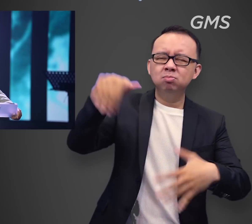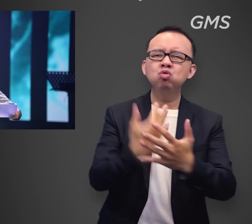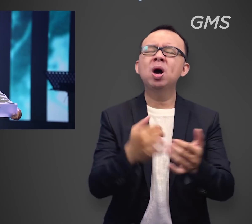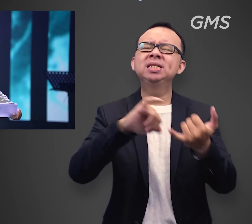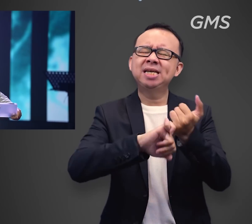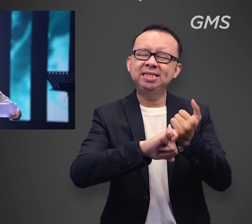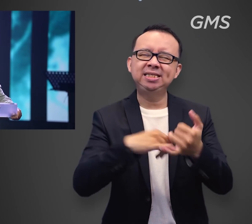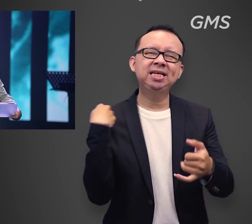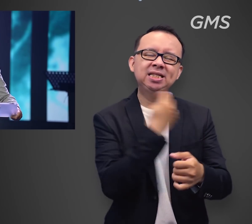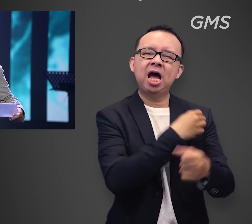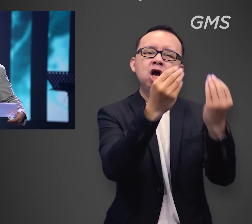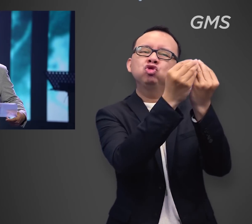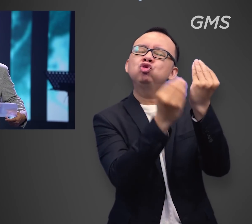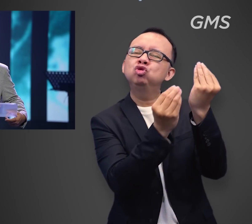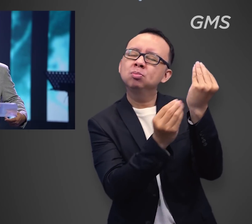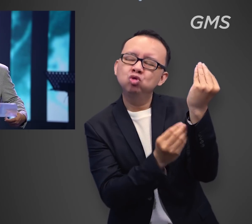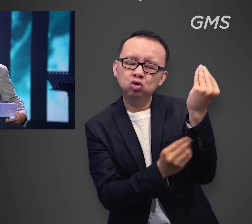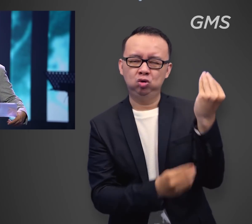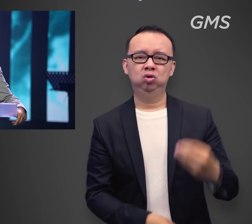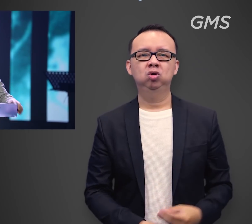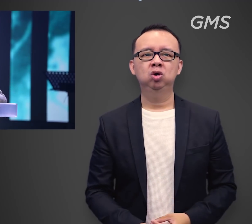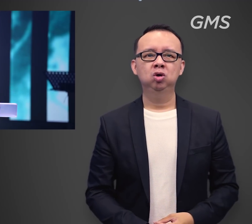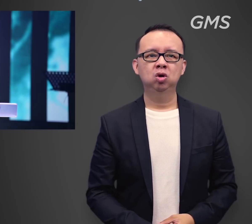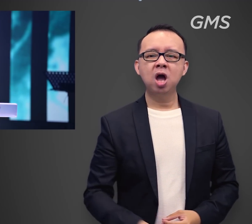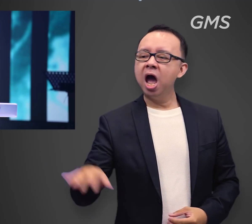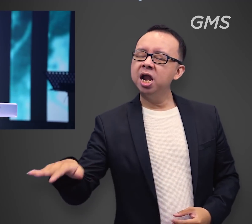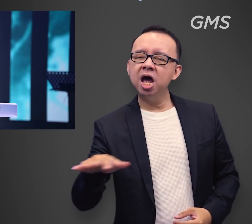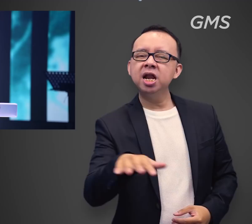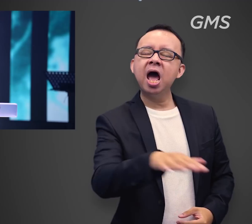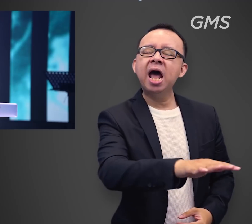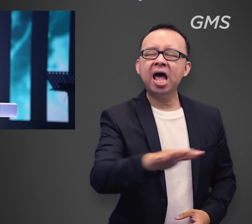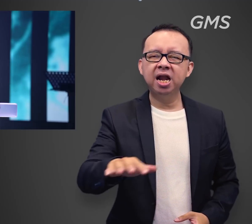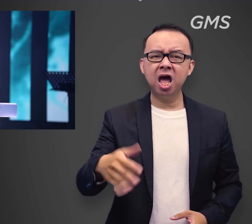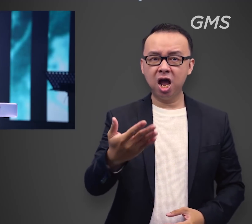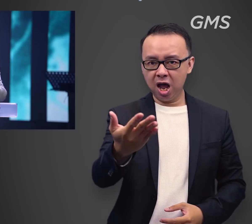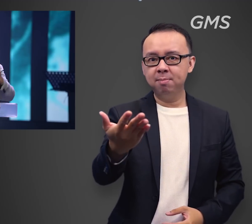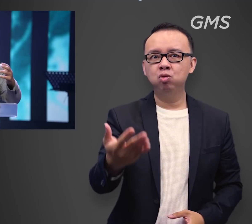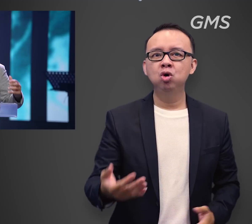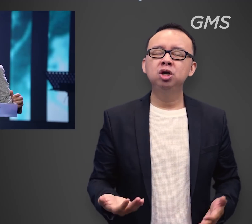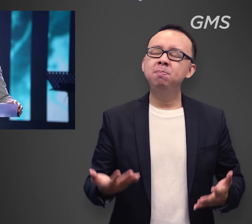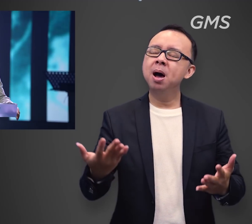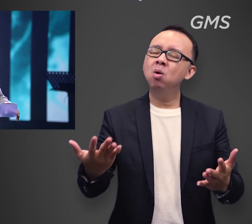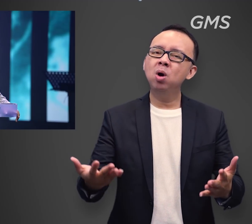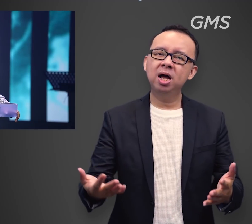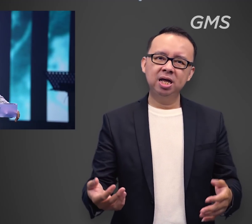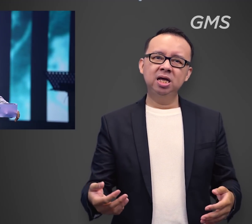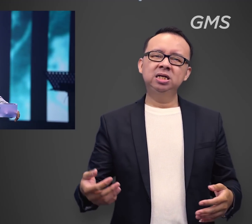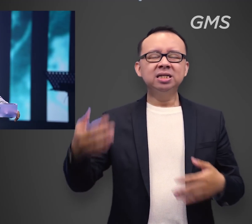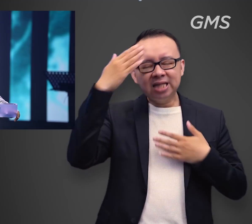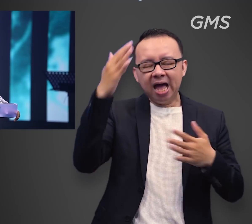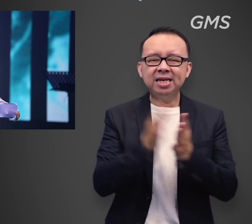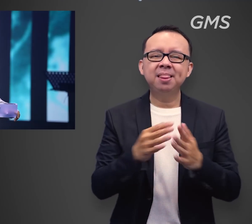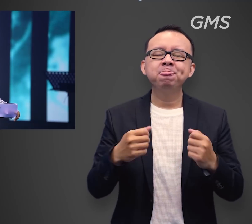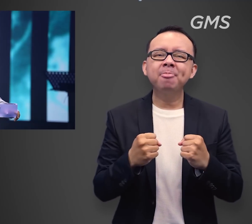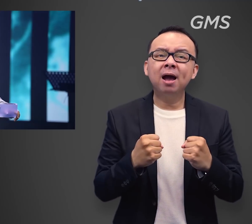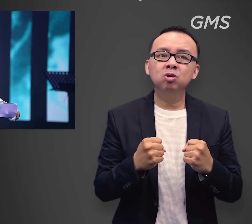Dikatakan anak-anakmu akan jadi murid Tuhan. Tuhan akan membawa anak-anak kita di dalam hidup takut akan Tuhan. Karena itu penting buat